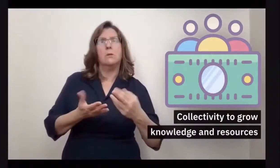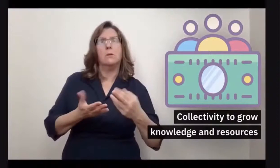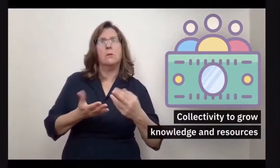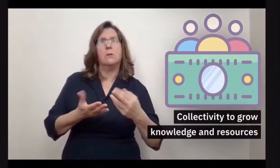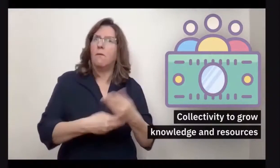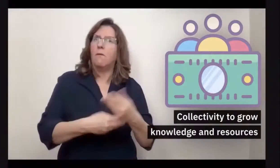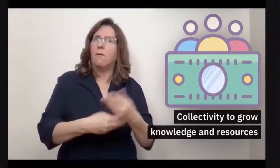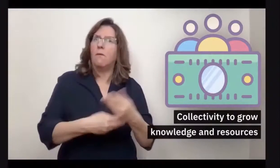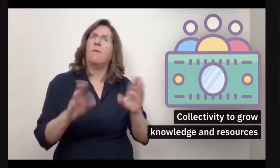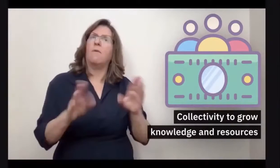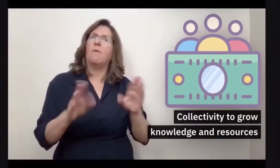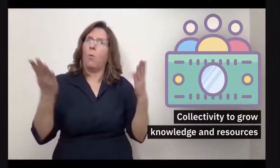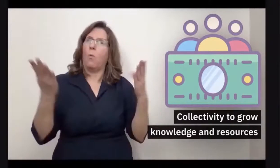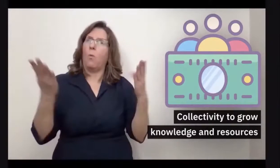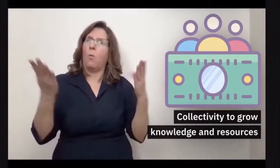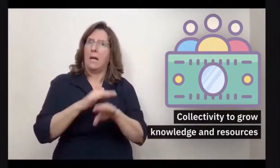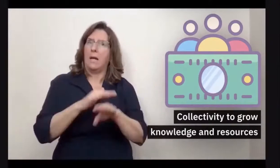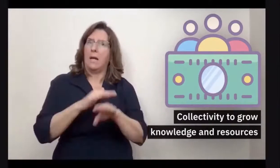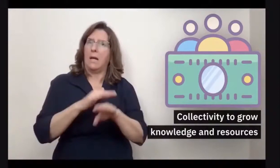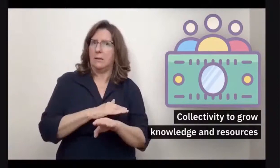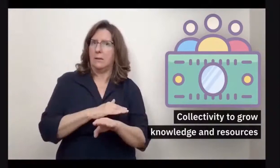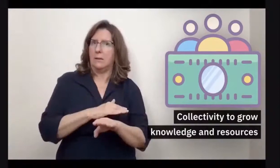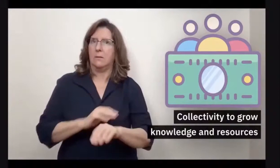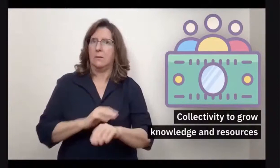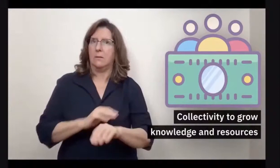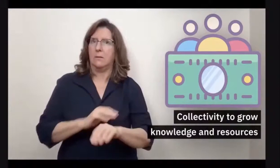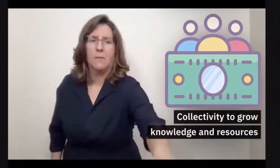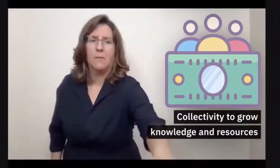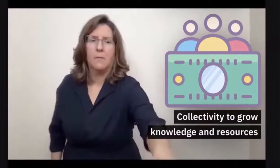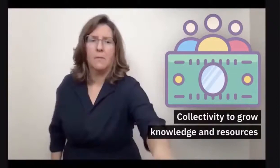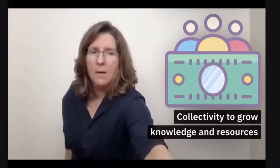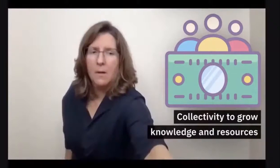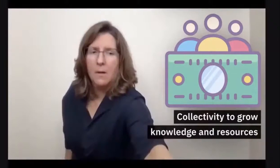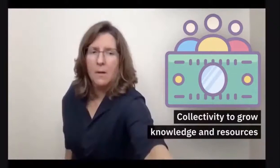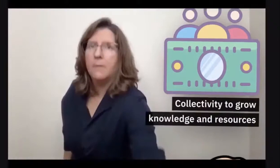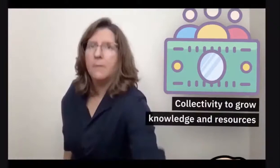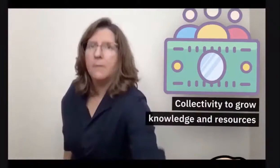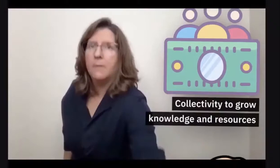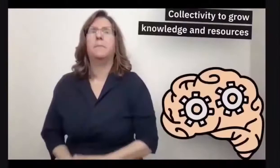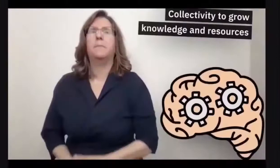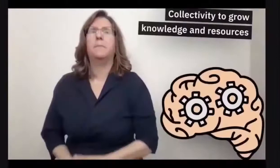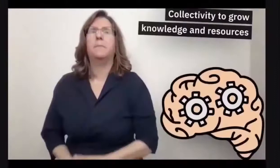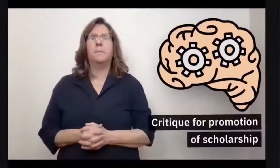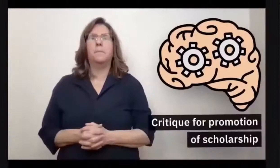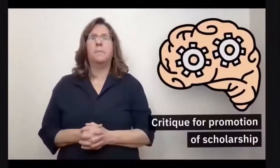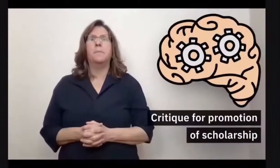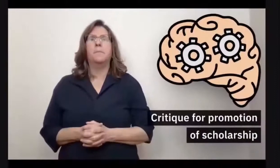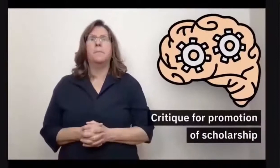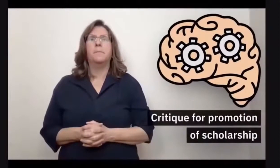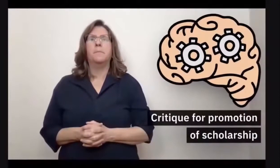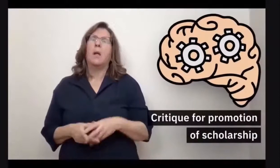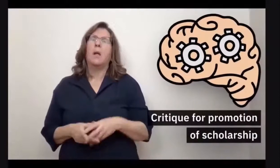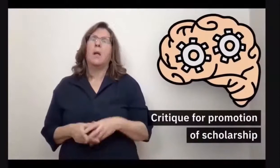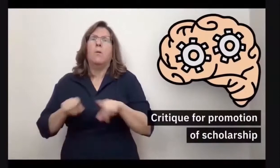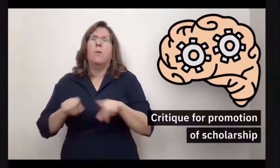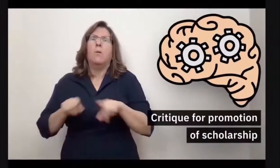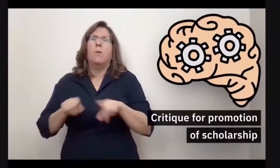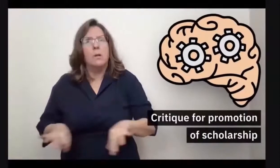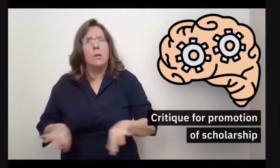Y también estas prácticas deben incluir críticas y análisis para ver la eficiencia de los recursos y las prácticas